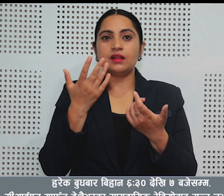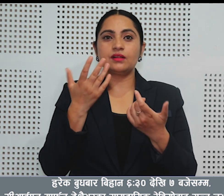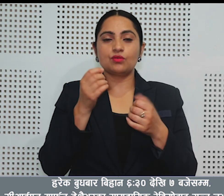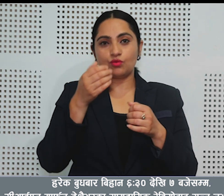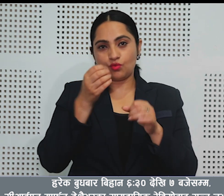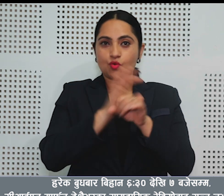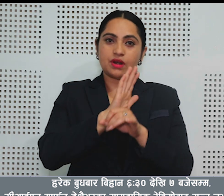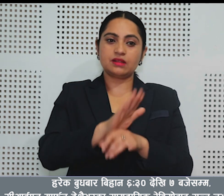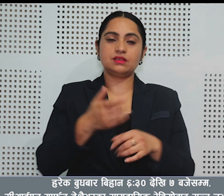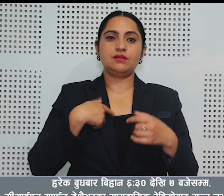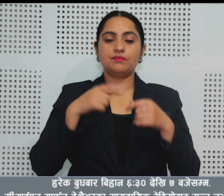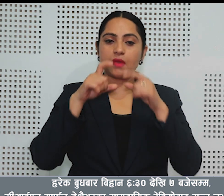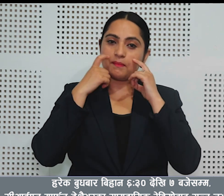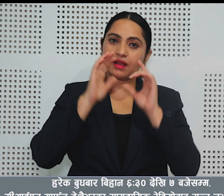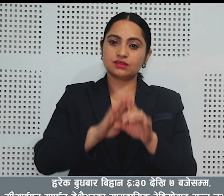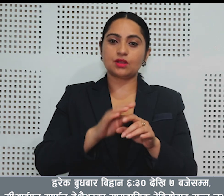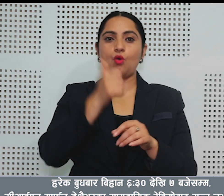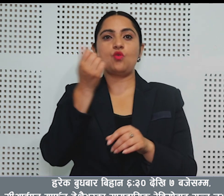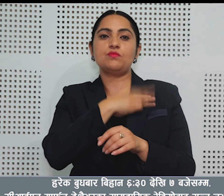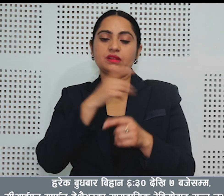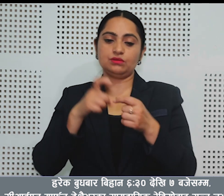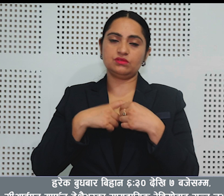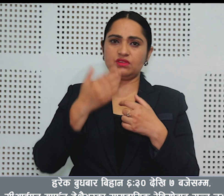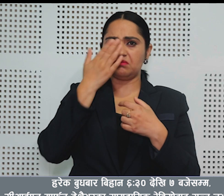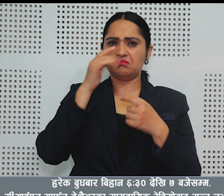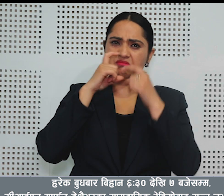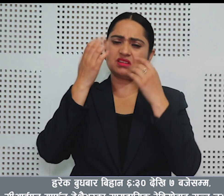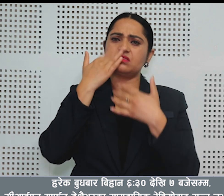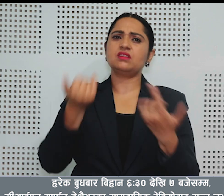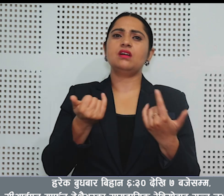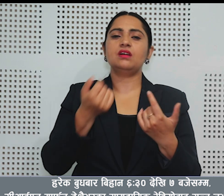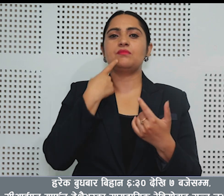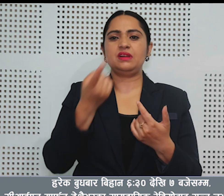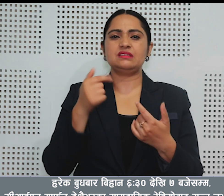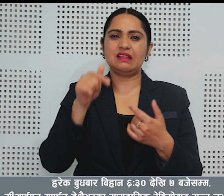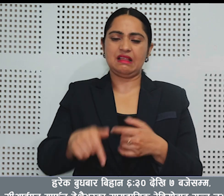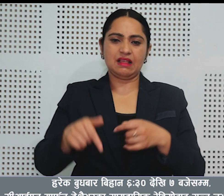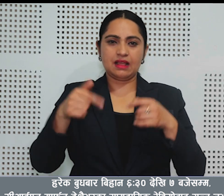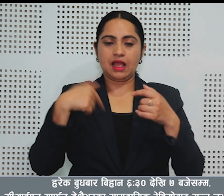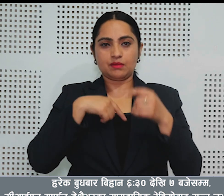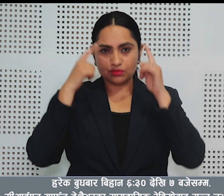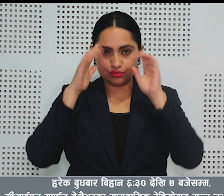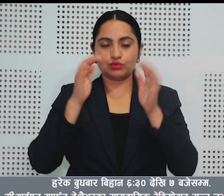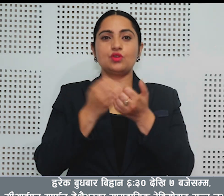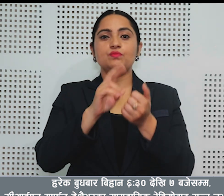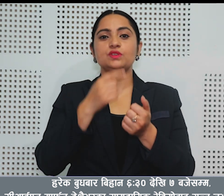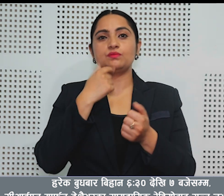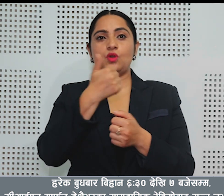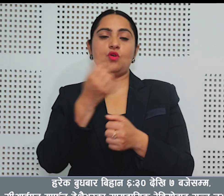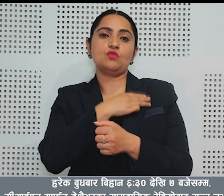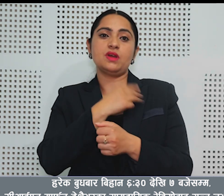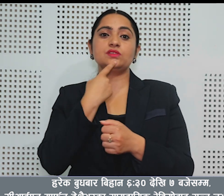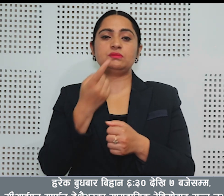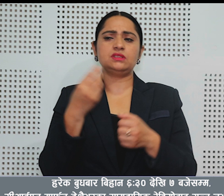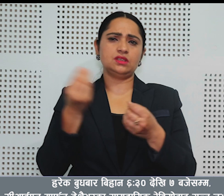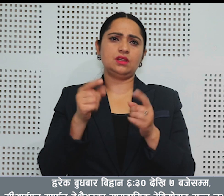मैले तपाईँ मास्क लगाउनु जरुरी छ भन्दाखेरि यो हामी सतर्क गर्नुपर्छ भन्दाखेरि केही पनि होइन यो भने जस्तो कुरा गर्नुहुन्छ होइन।